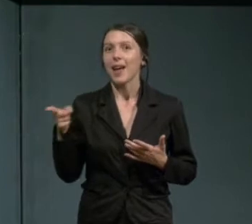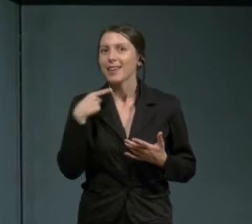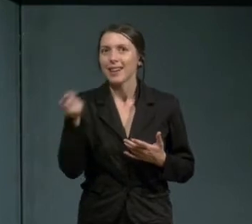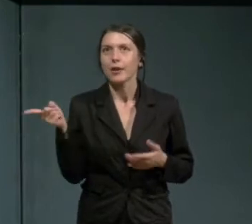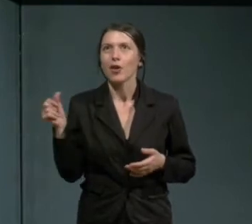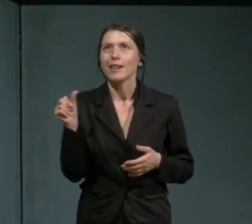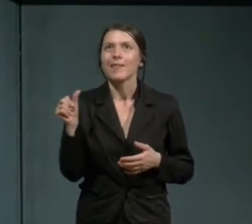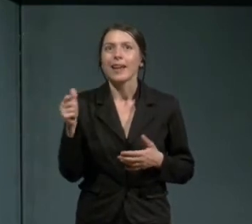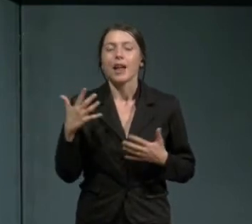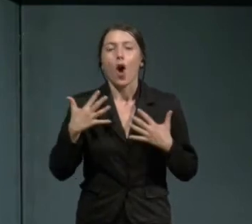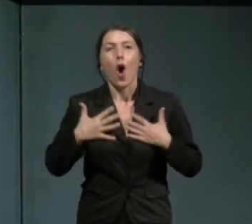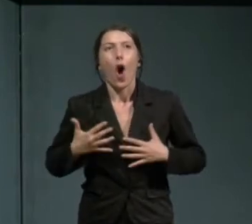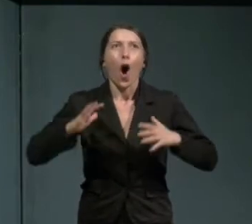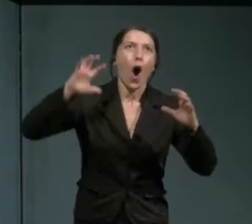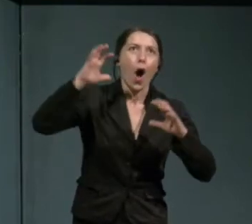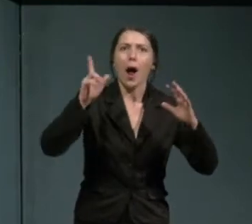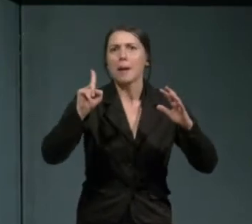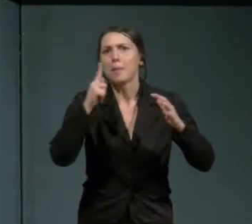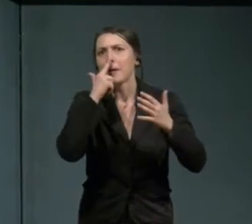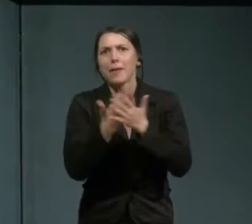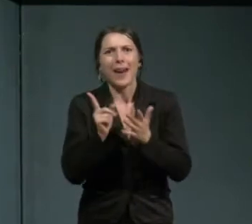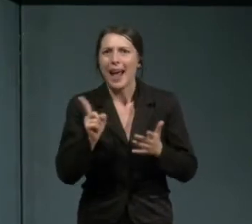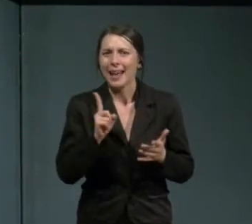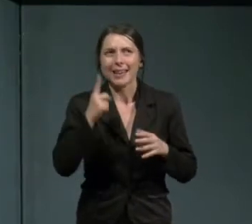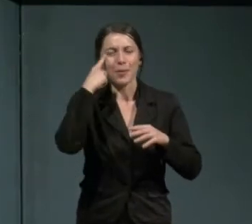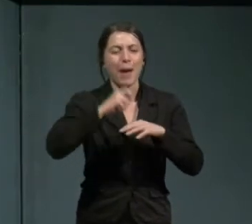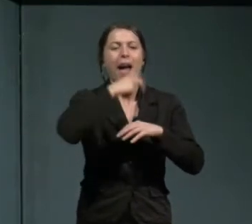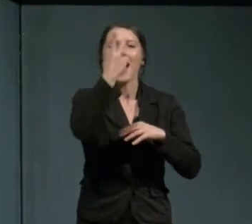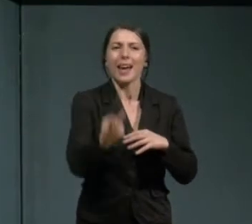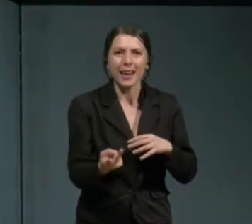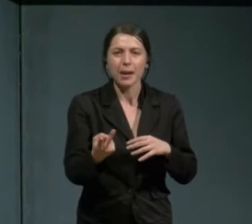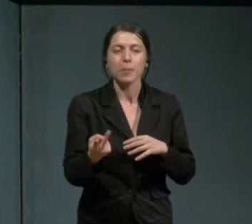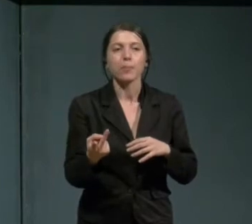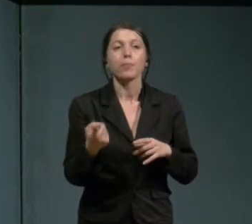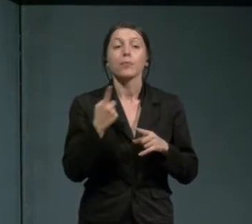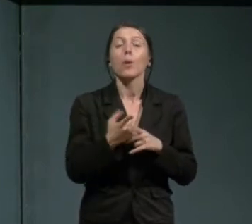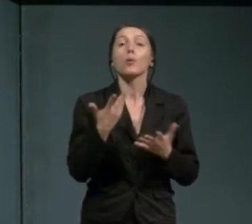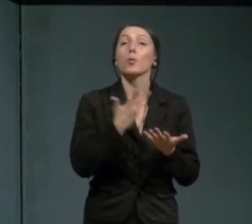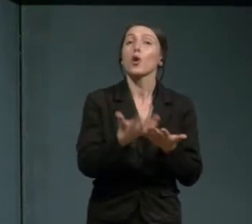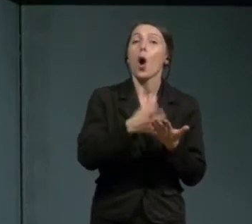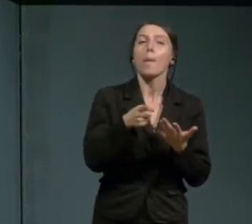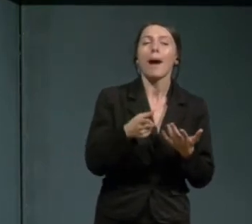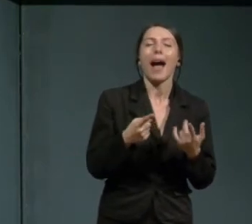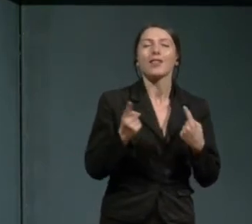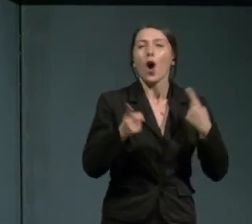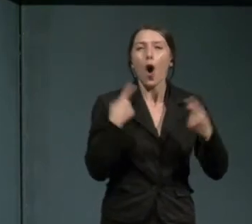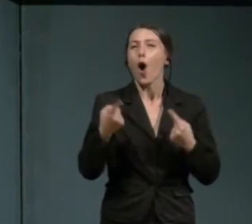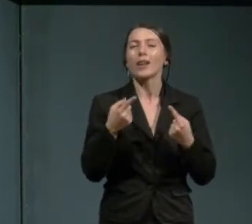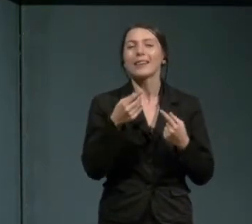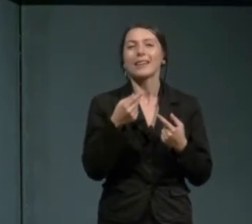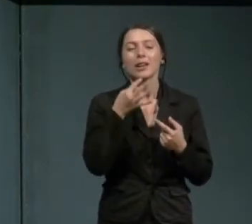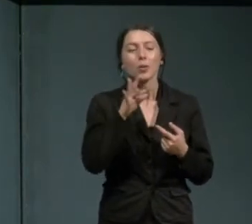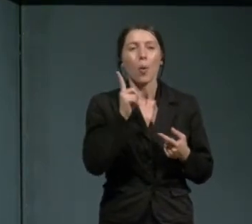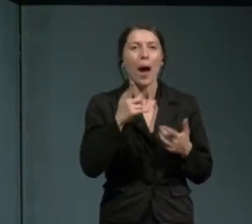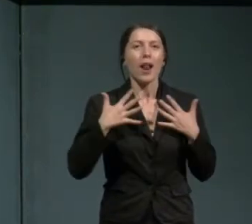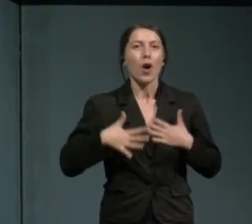che sarebbe necessario per potersi tuffare dall'alto della scogliera e poi tutto romanzo attraversato dai corpi di questi